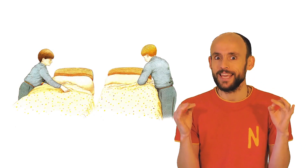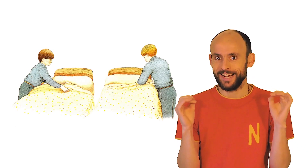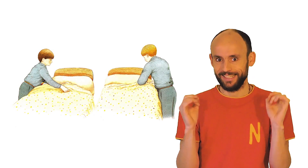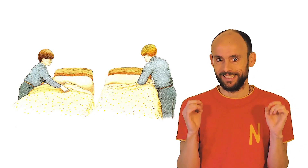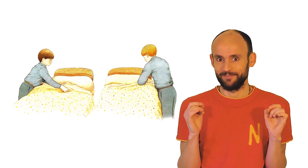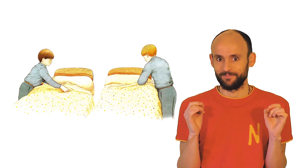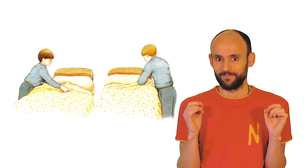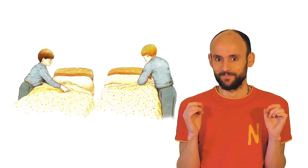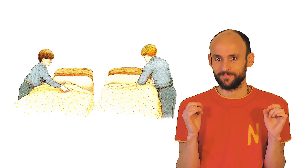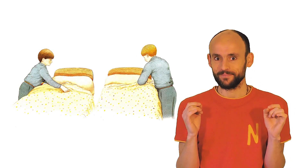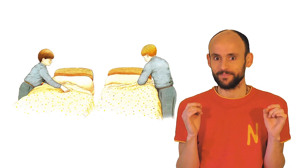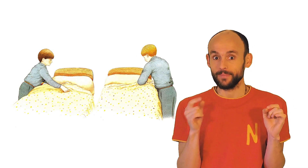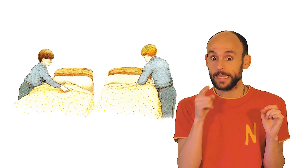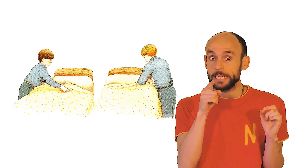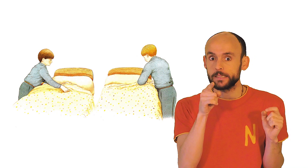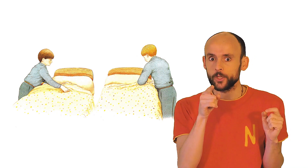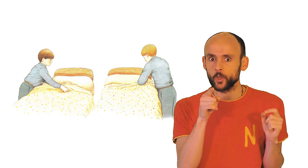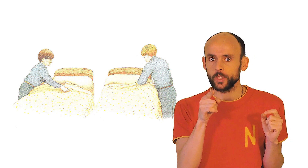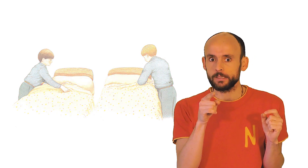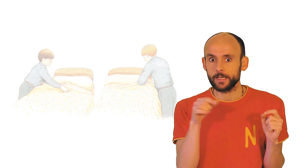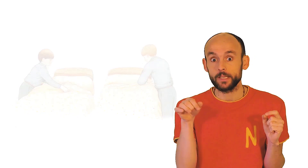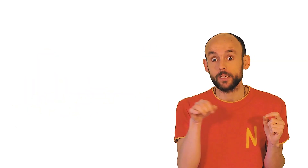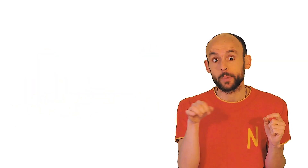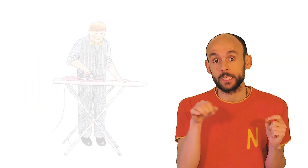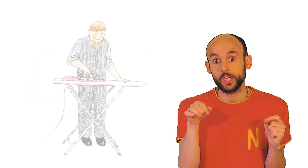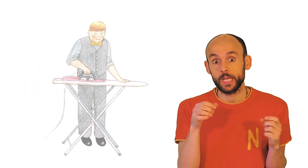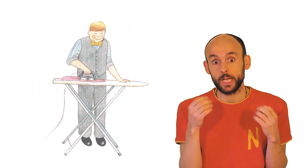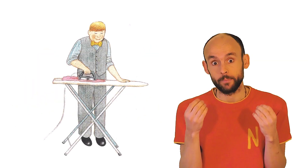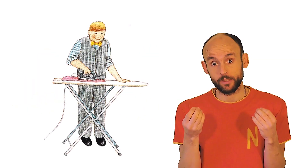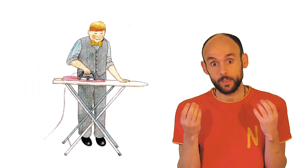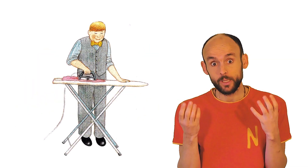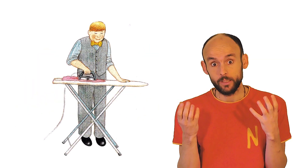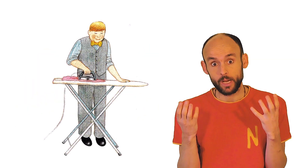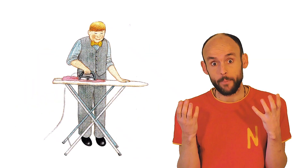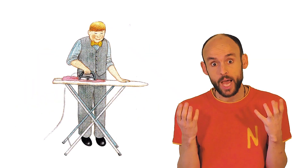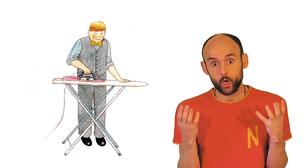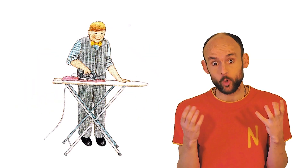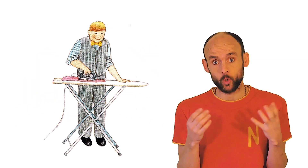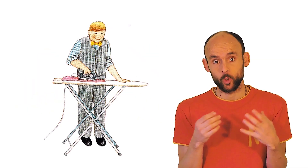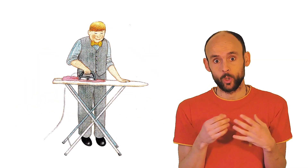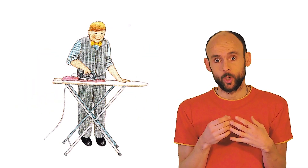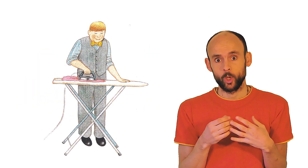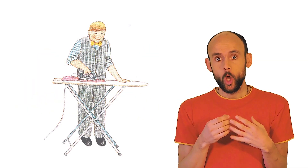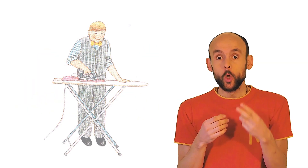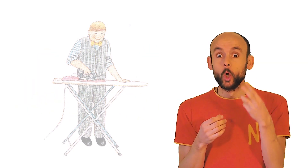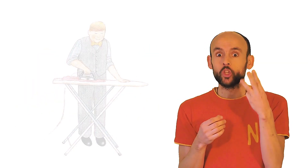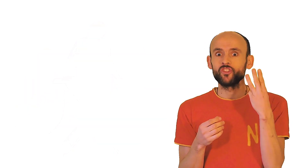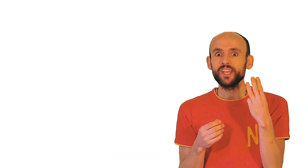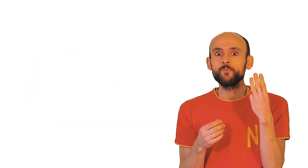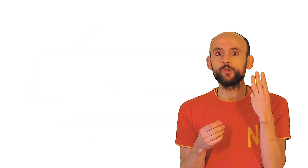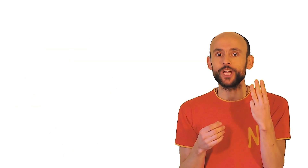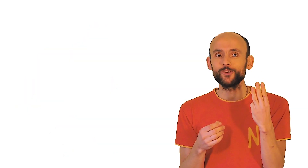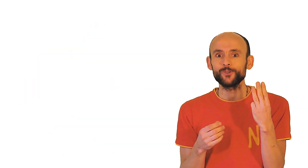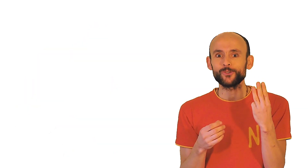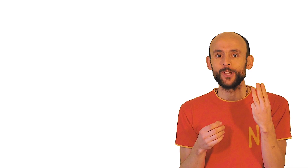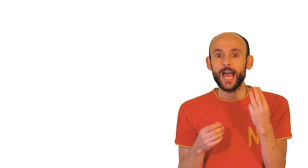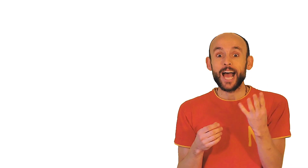mañanas. El señor de la cerda se plancha las camisas del trabajo. Los tres muchachos